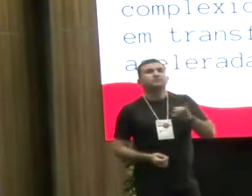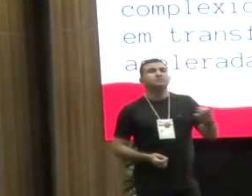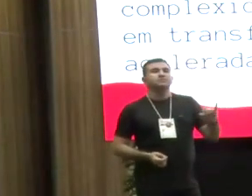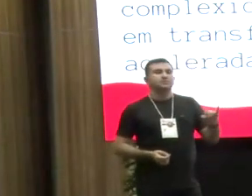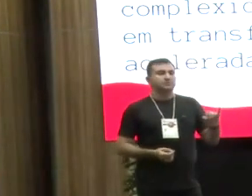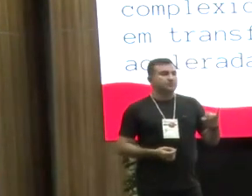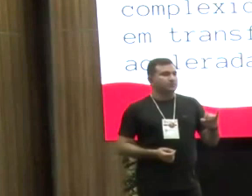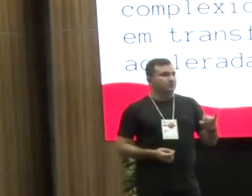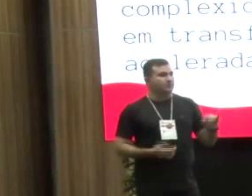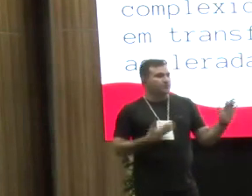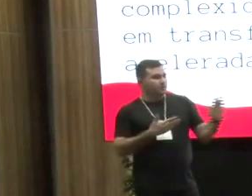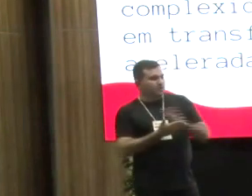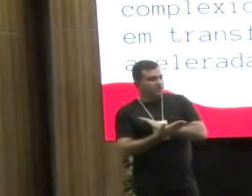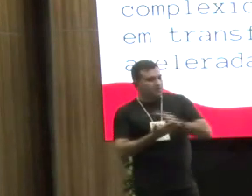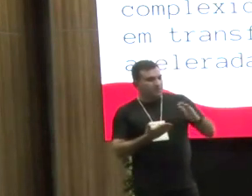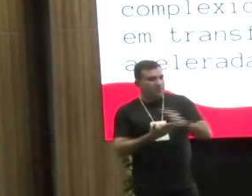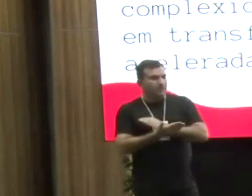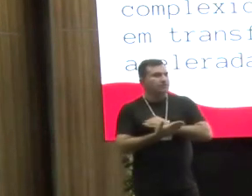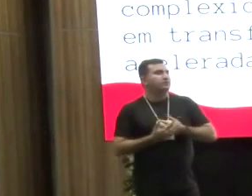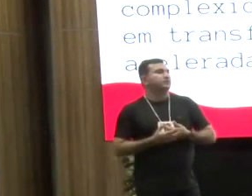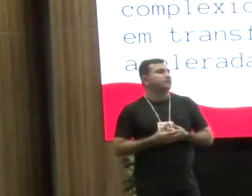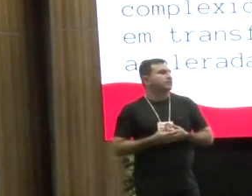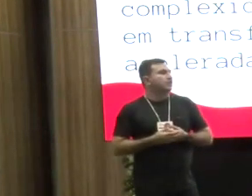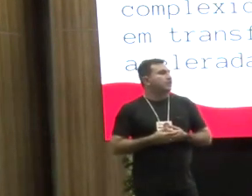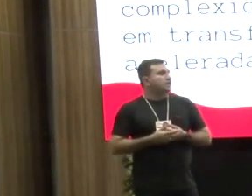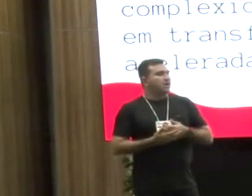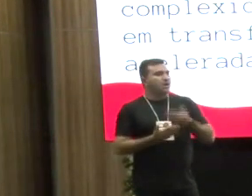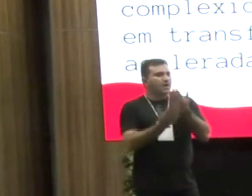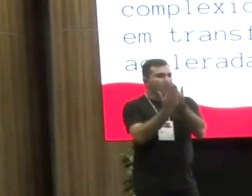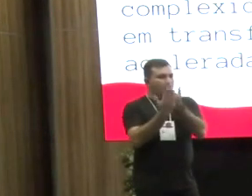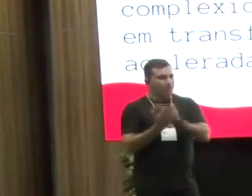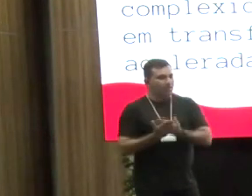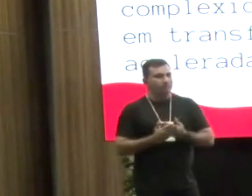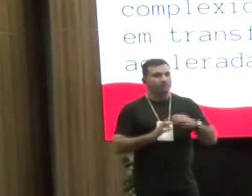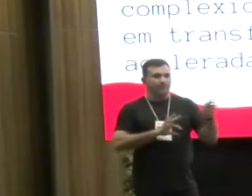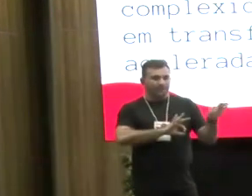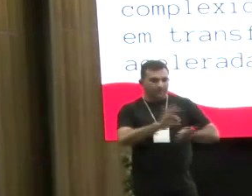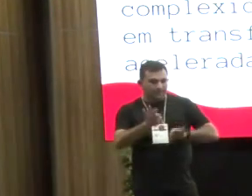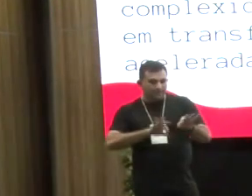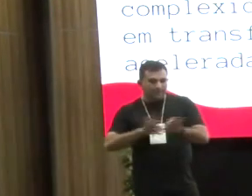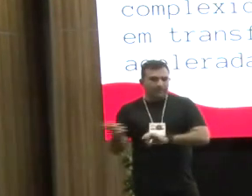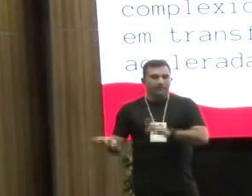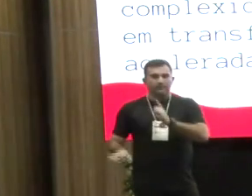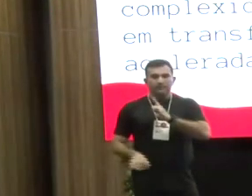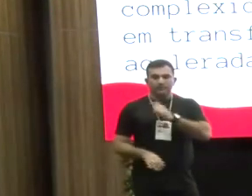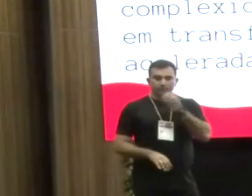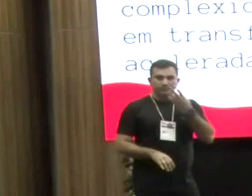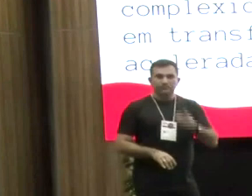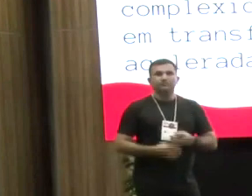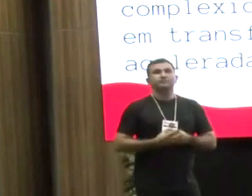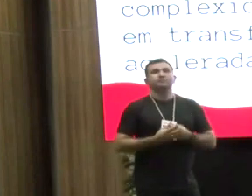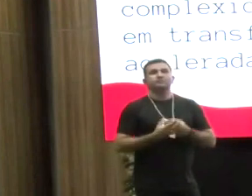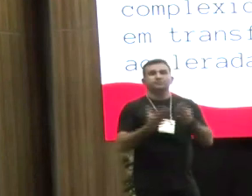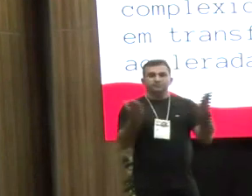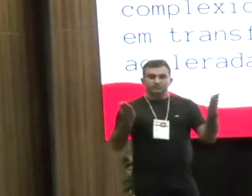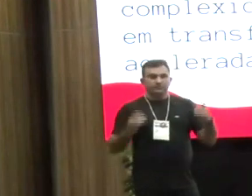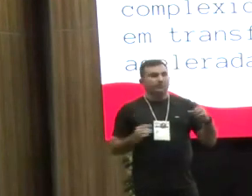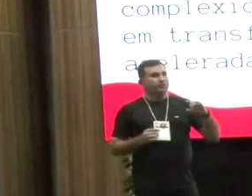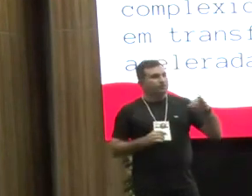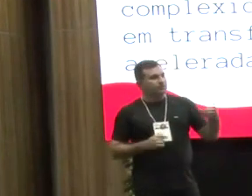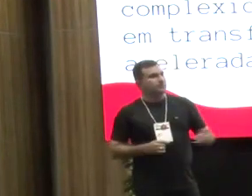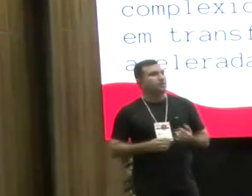não se configurar na materialidade de aulas bem elaboradas, de aulas bem dadas e de otimizar